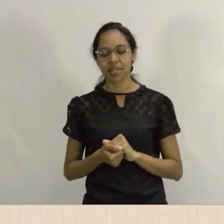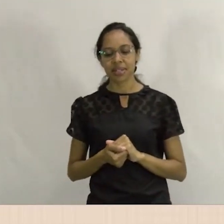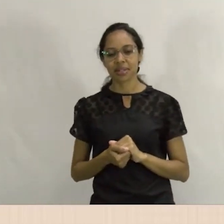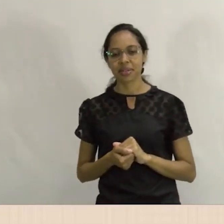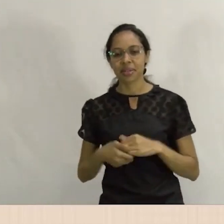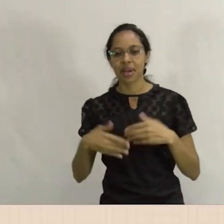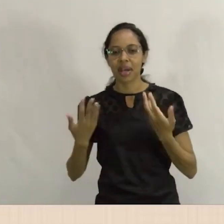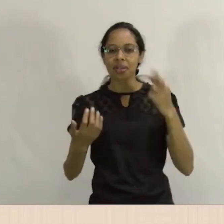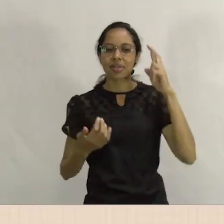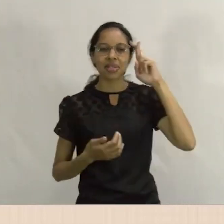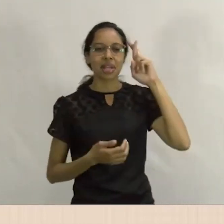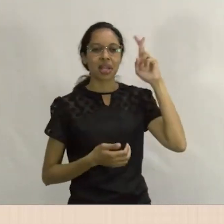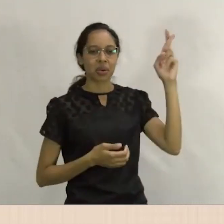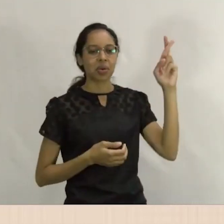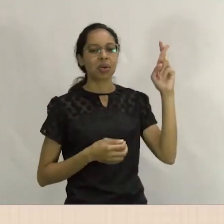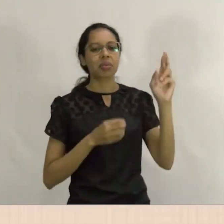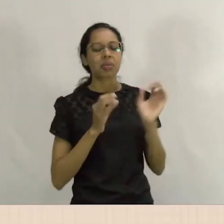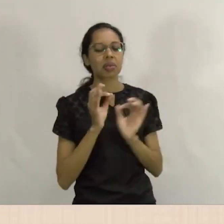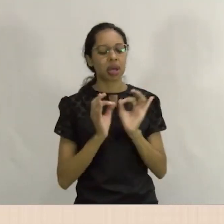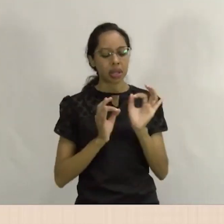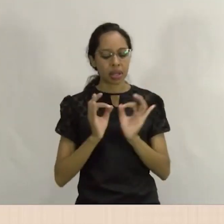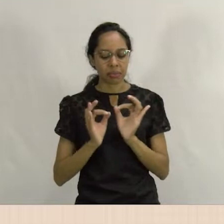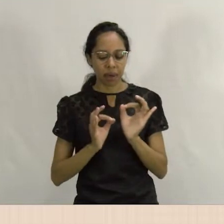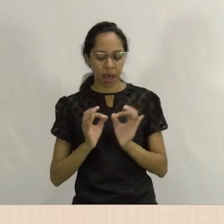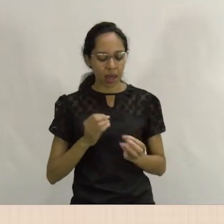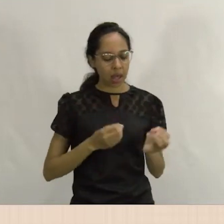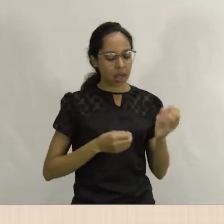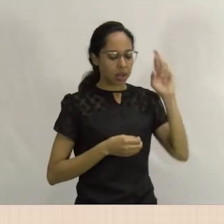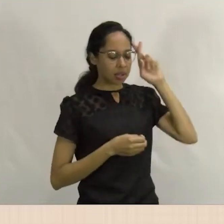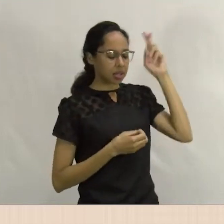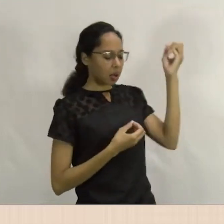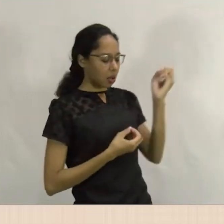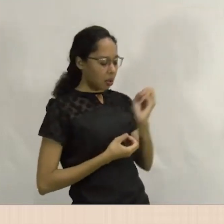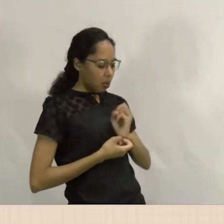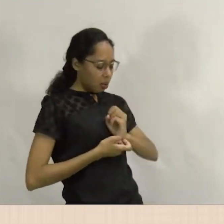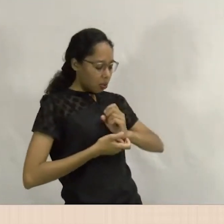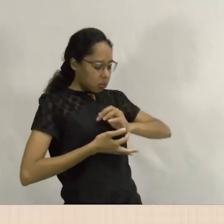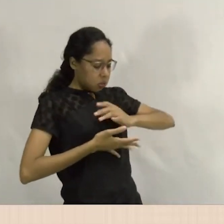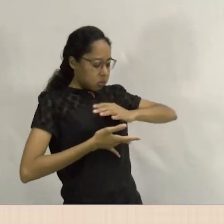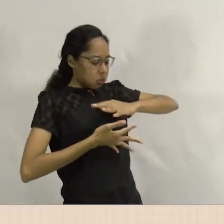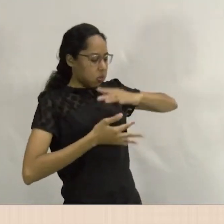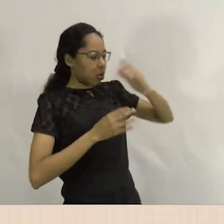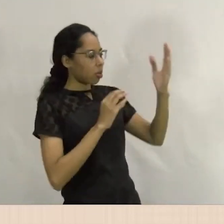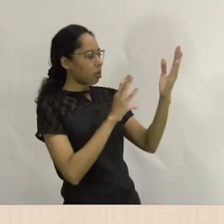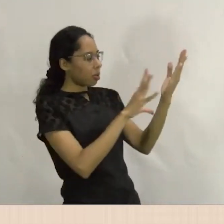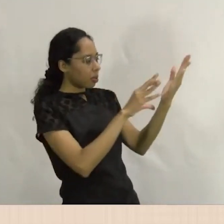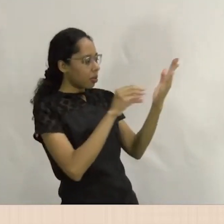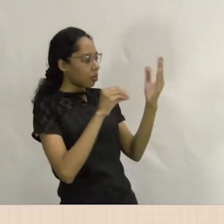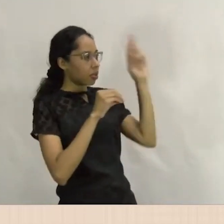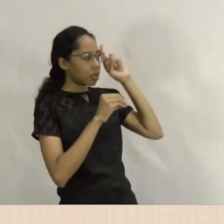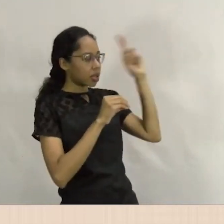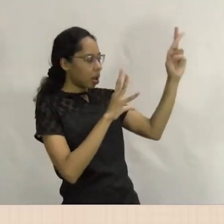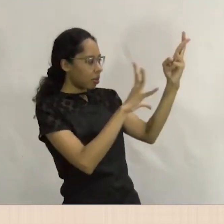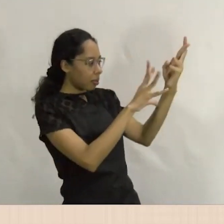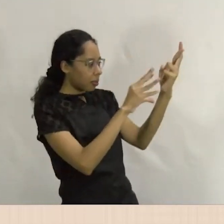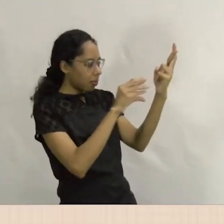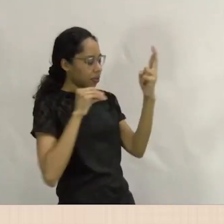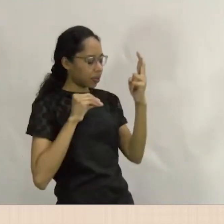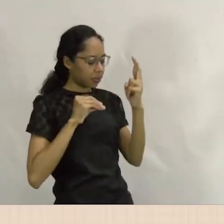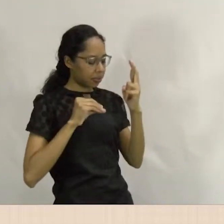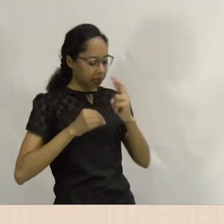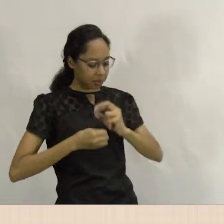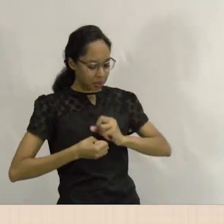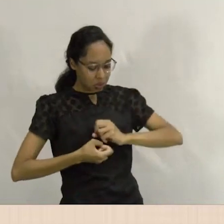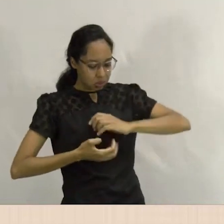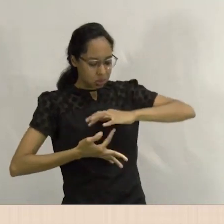E o Senhor está nos enchendo com Ele mesmo, com a graça, com a vida